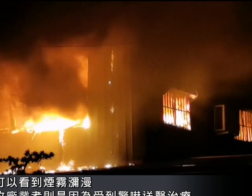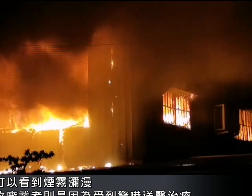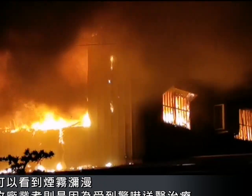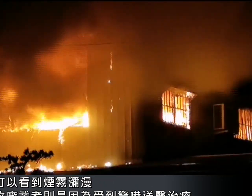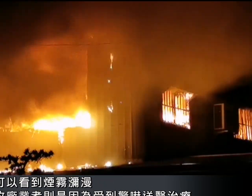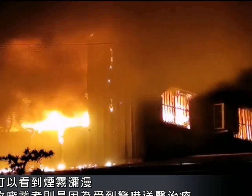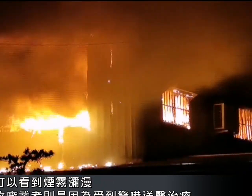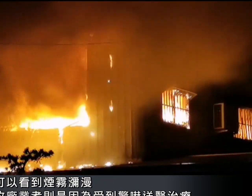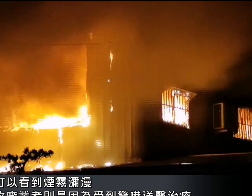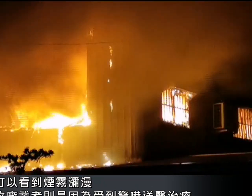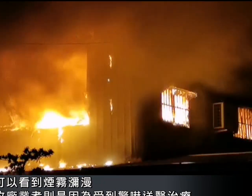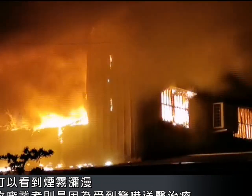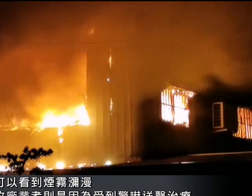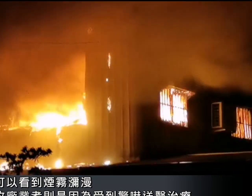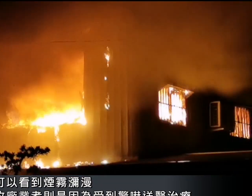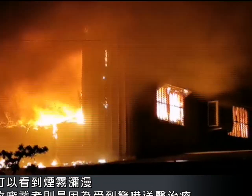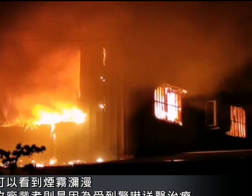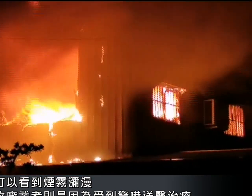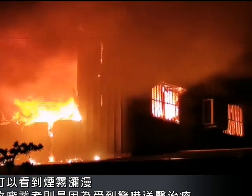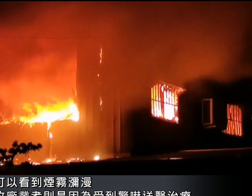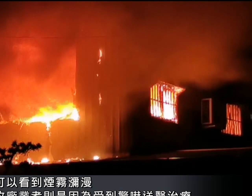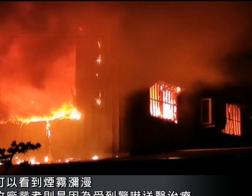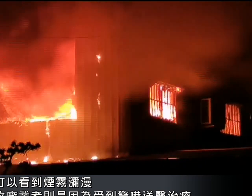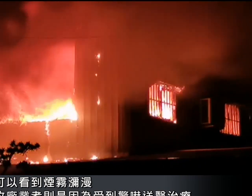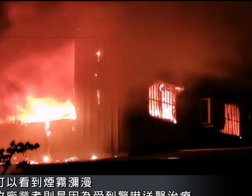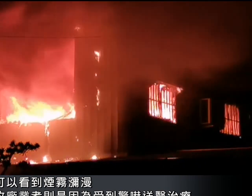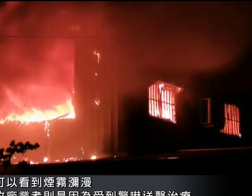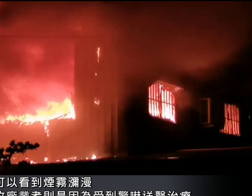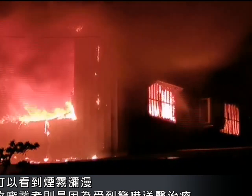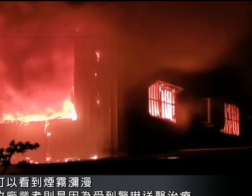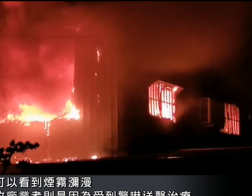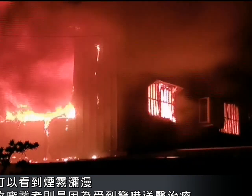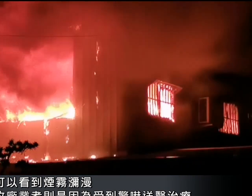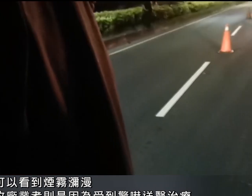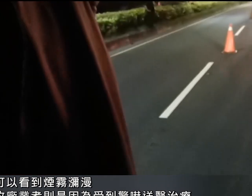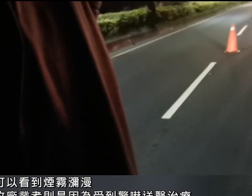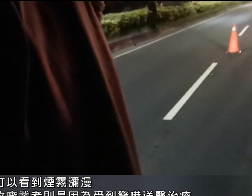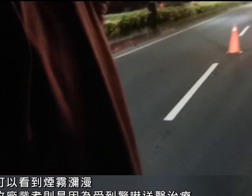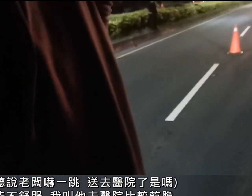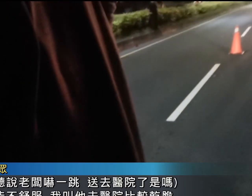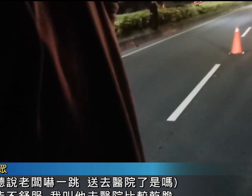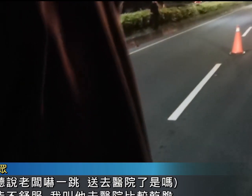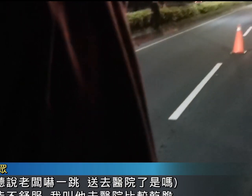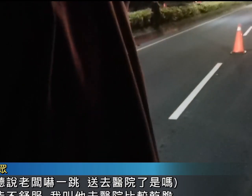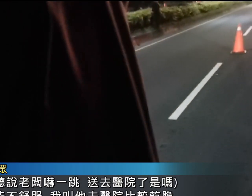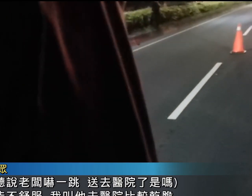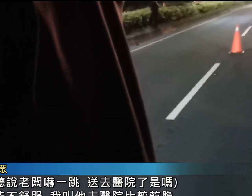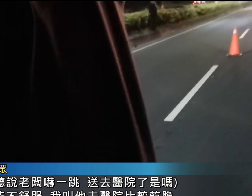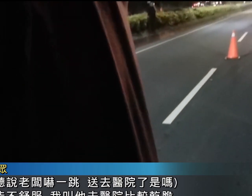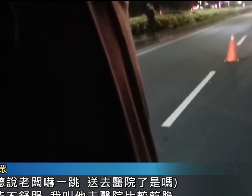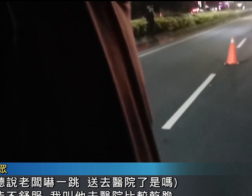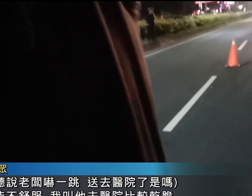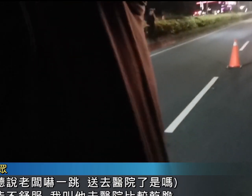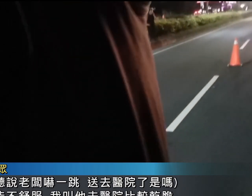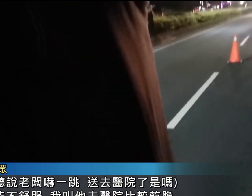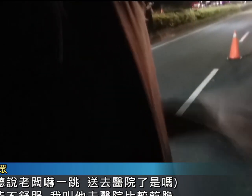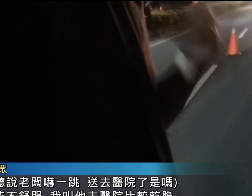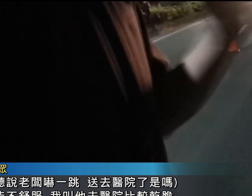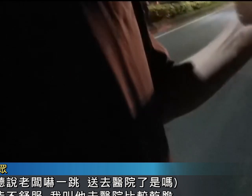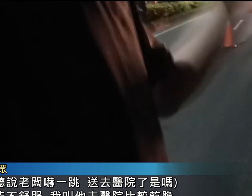弥漫。回收厂业者则是因为受到惊吓送医治疗。 啊，头家讲惊者讲去病院哦， 系啦，啊可能无